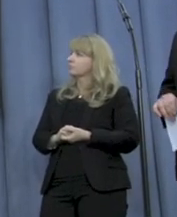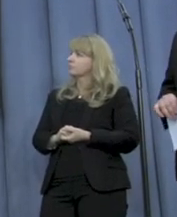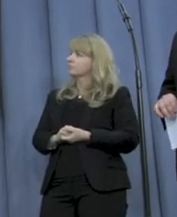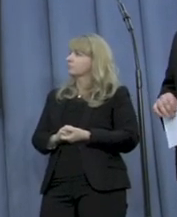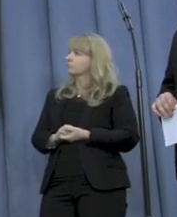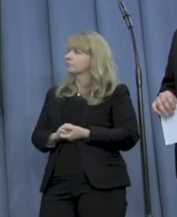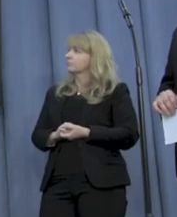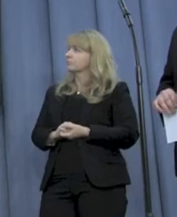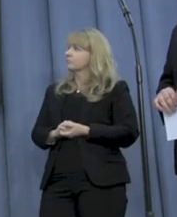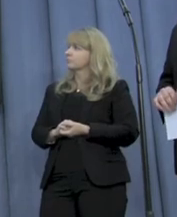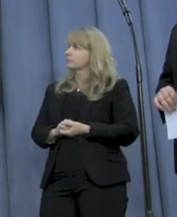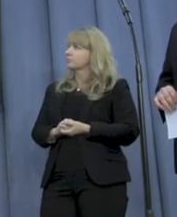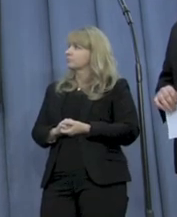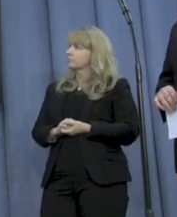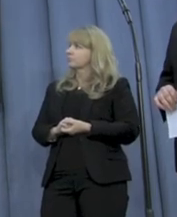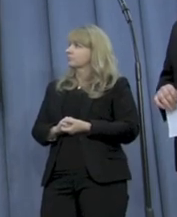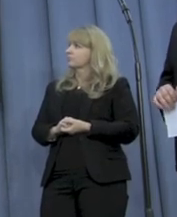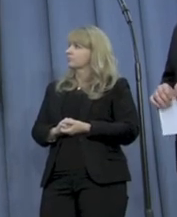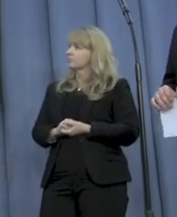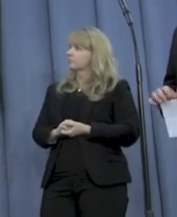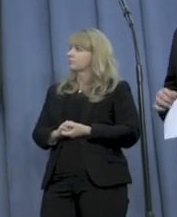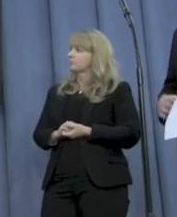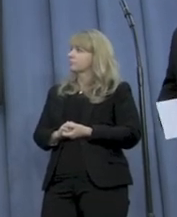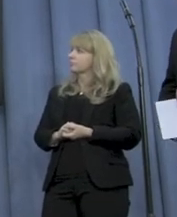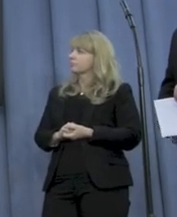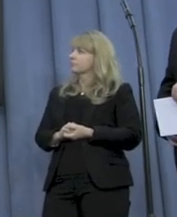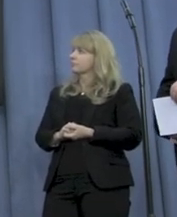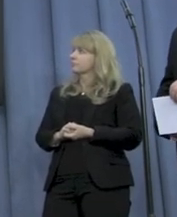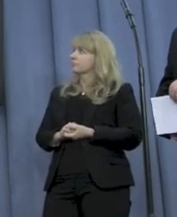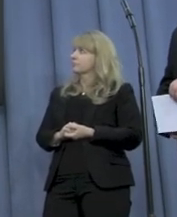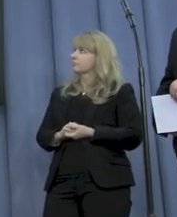time, and I've seen lots of pretty